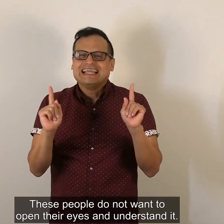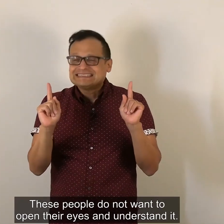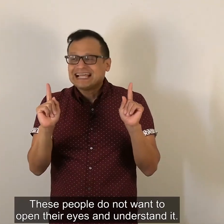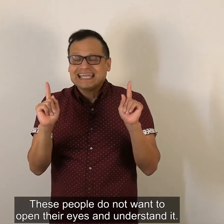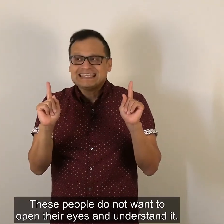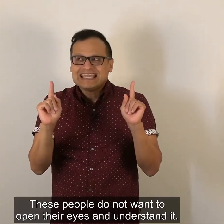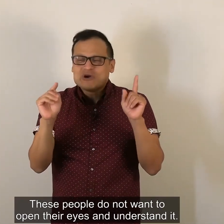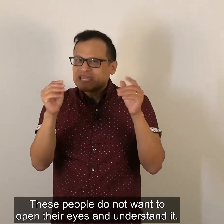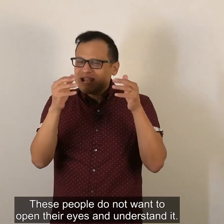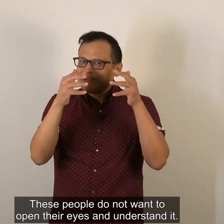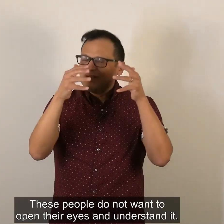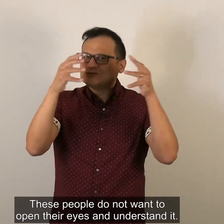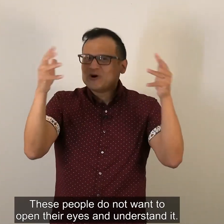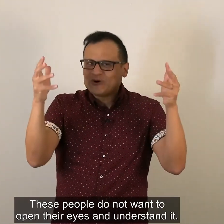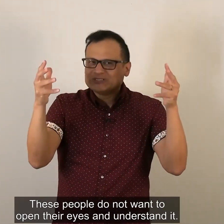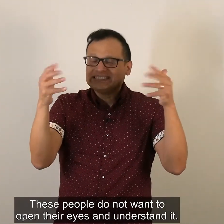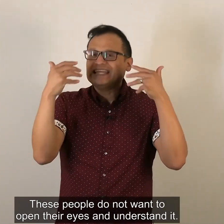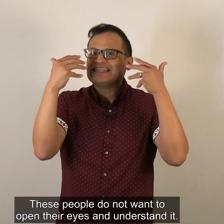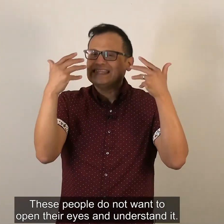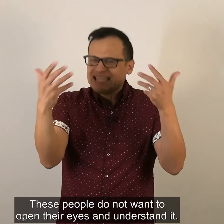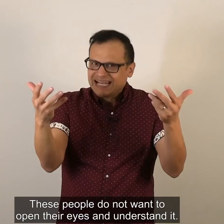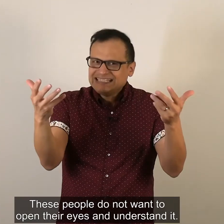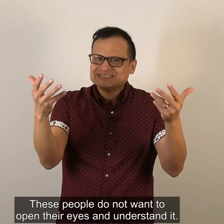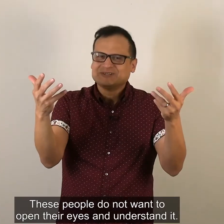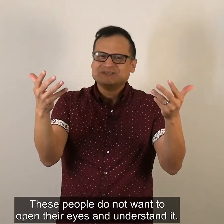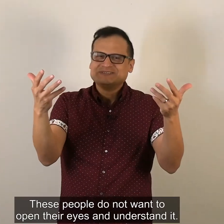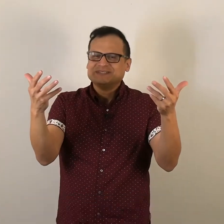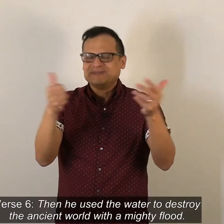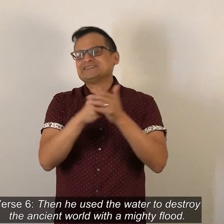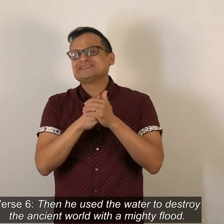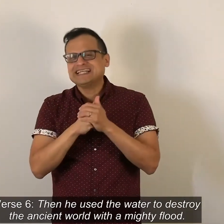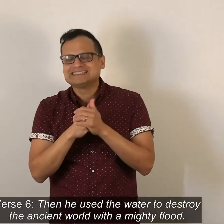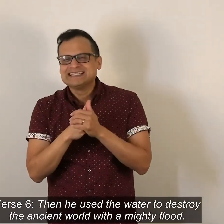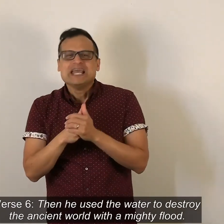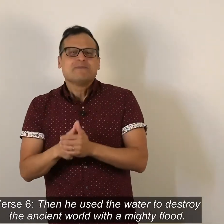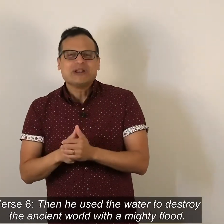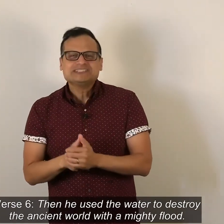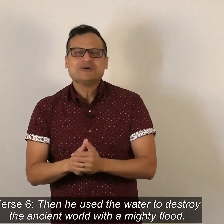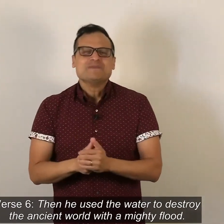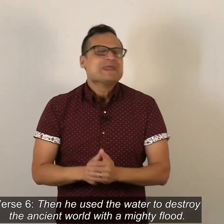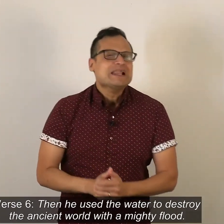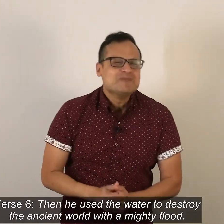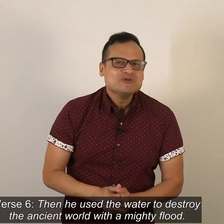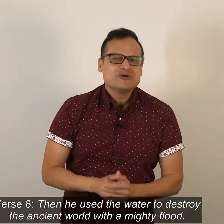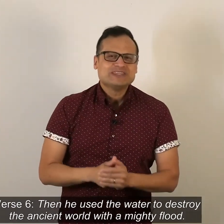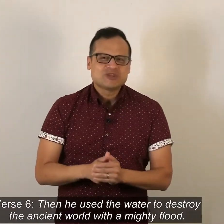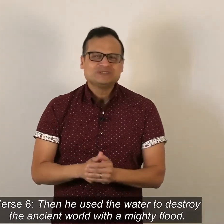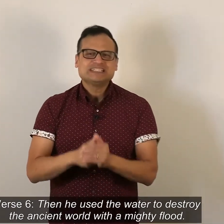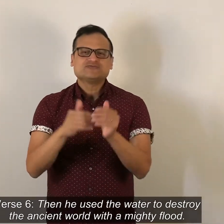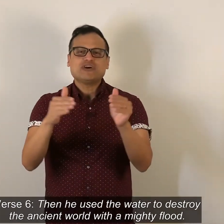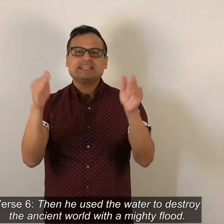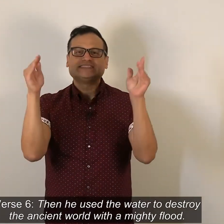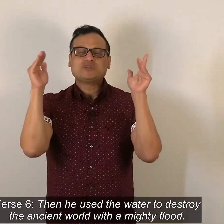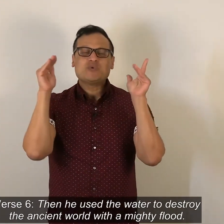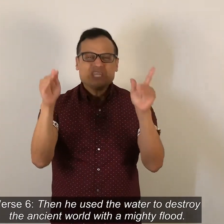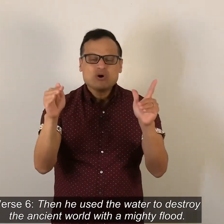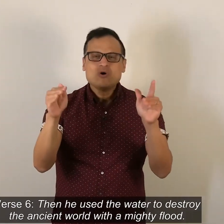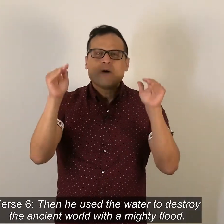Esta gente no quiere abrir los ojos y entender esto. Verso 6. Por eso el mundo entonces fue destruido por